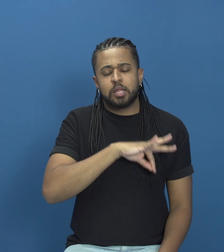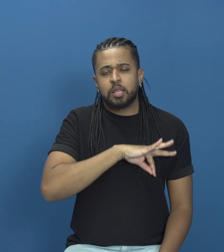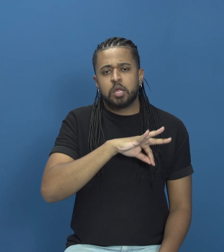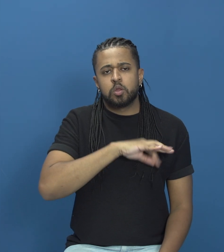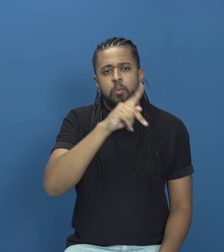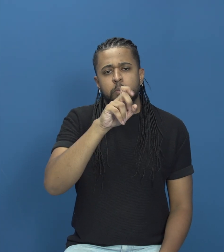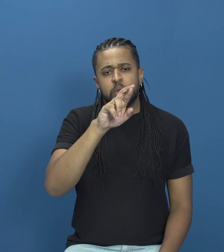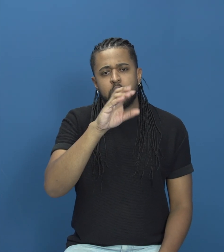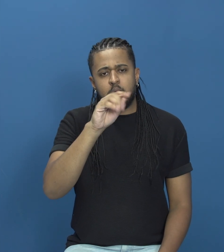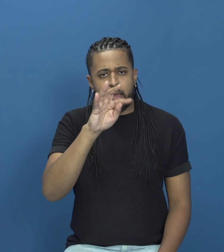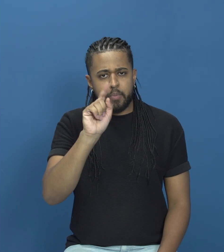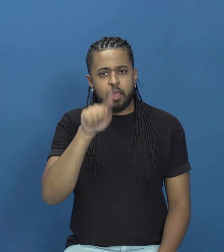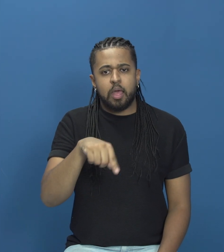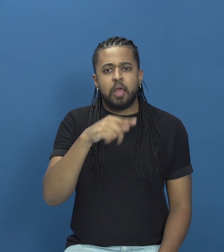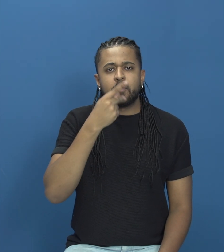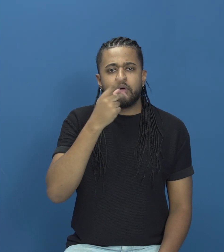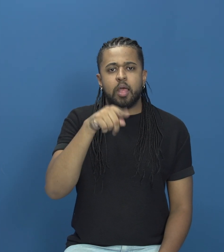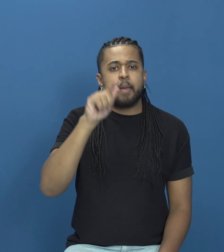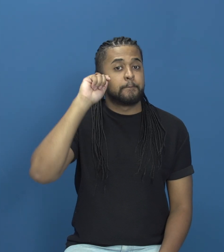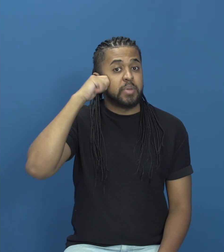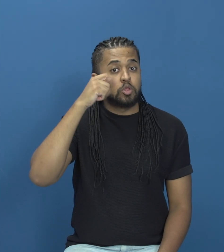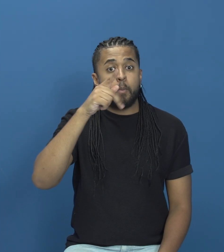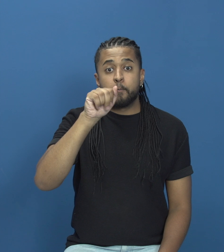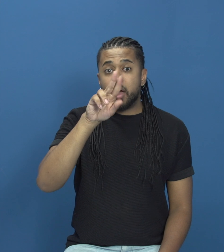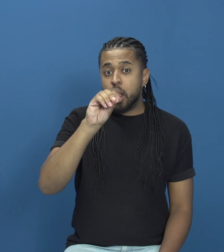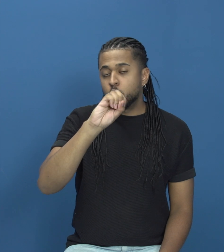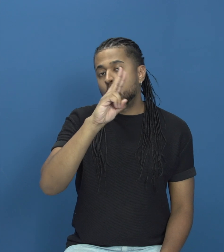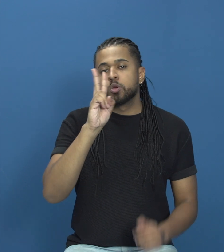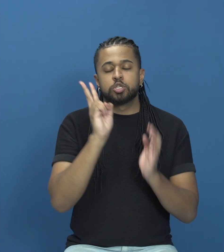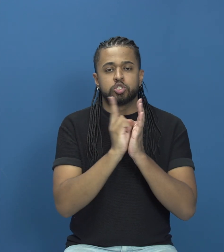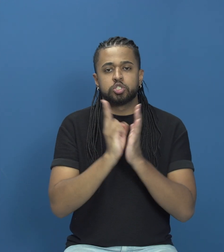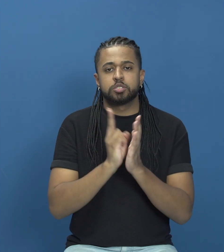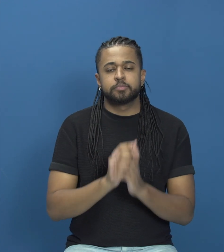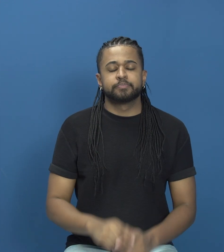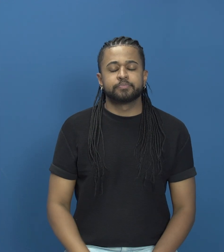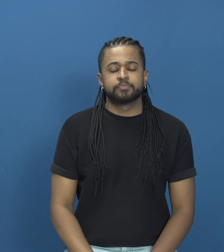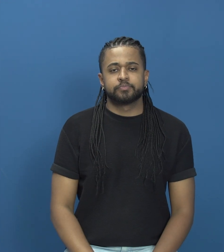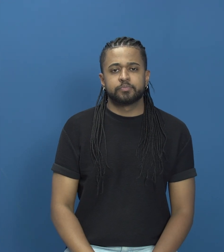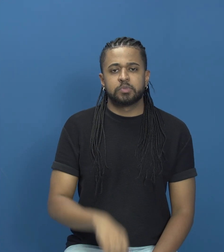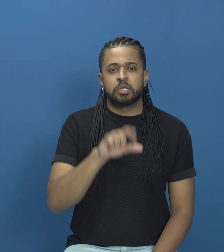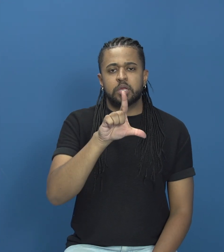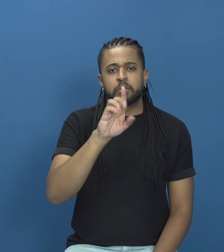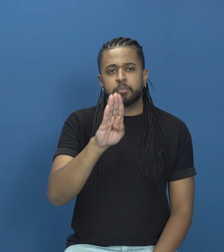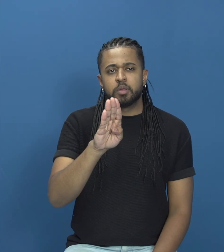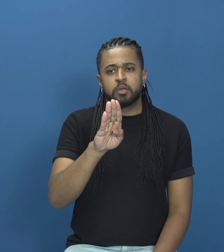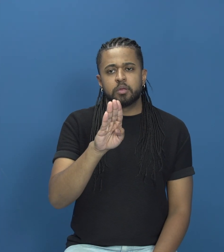capita, que se autodeclarem pretos, pardos ou indígenas. Abre parênteses,